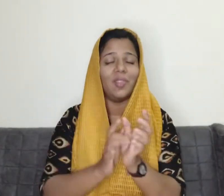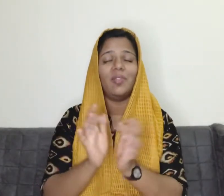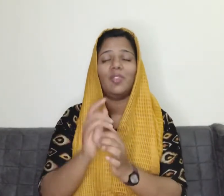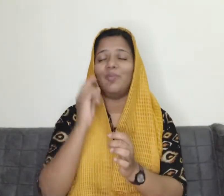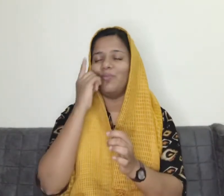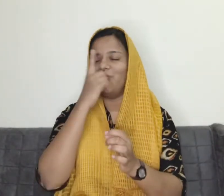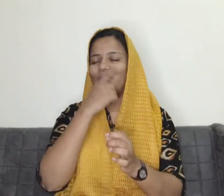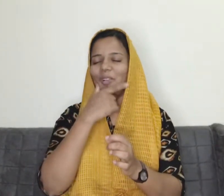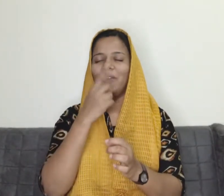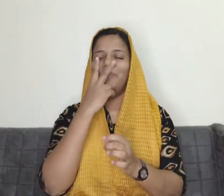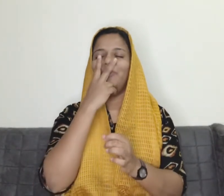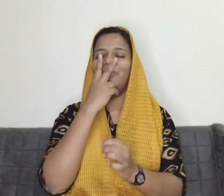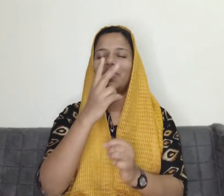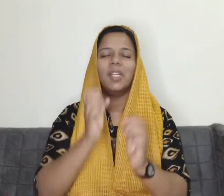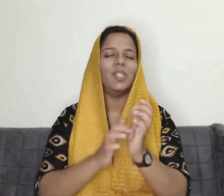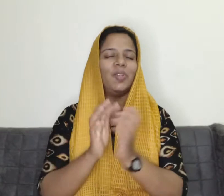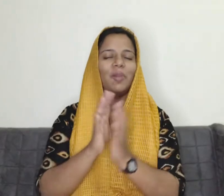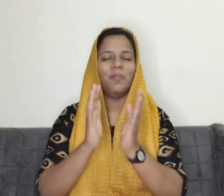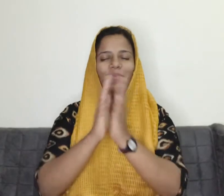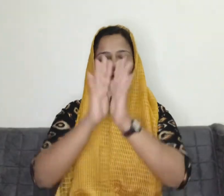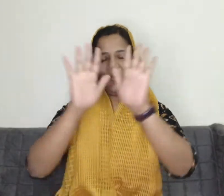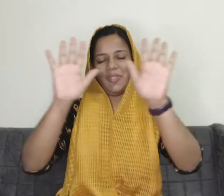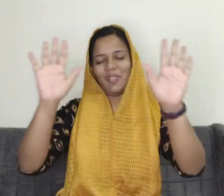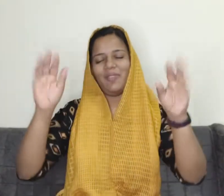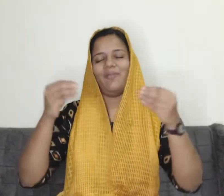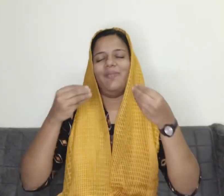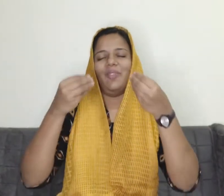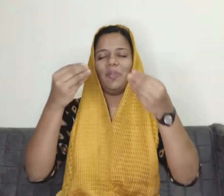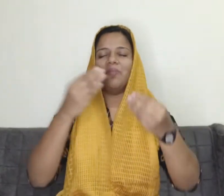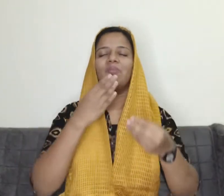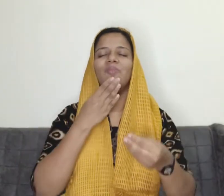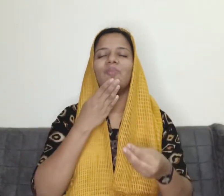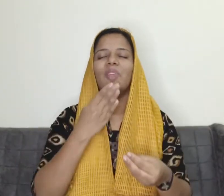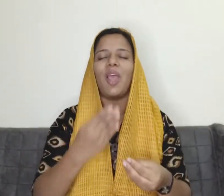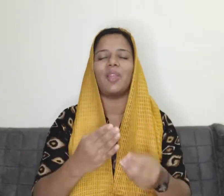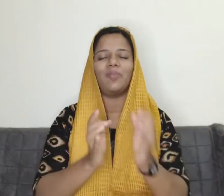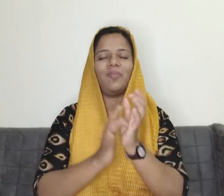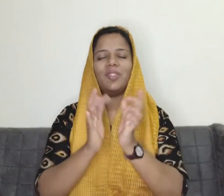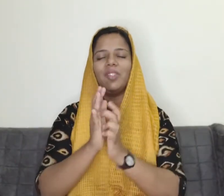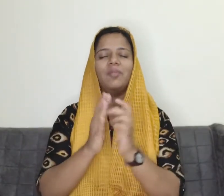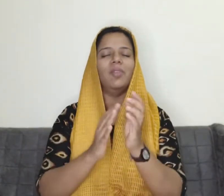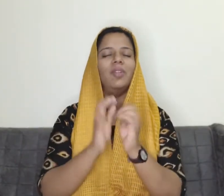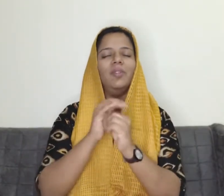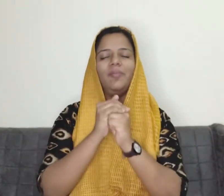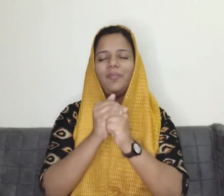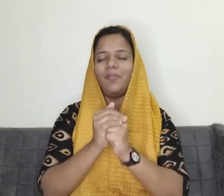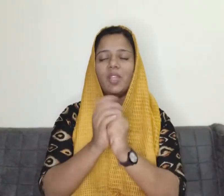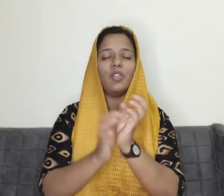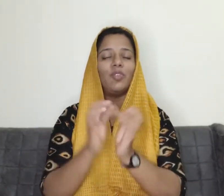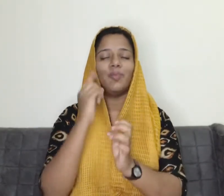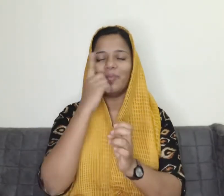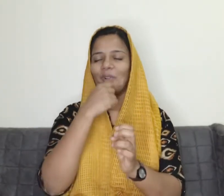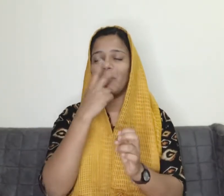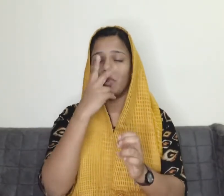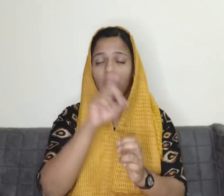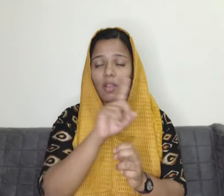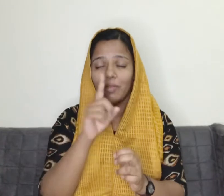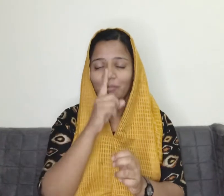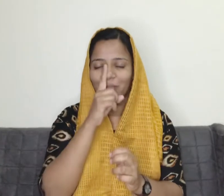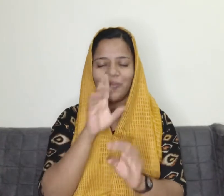ആ പൊന്മുഖത്തേക്ക് നോക്കി അങ്ങേ ഞങ്ങൾ മഹത്വപ്പെടുത്തുന്ന കർത്താവെ, താങ്ക് യു ഫാദർ. ഞങ്ങളങ്ങേ ആരാധിക്കുന്നു. ആ മുഖത്തേക്ക് നോക്കി ഒരാരും ലജ്ജിച്ചു പോയില്ല. ഞങ്ങൾ